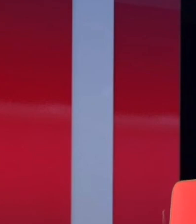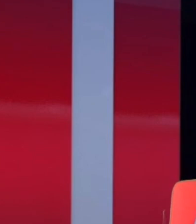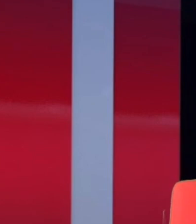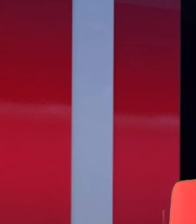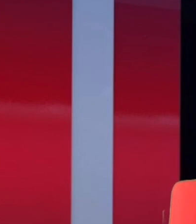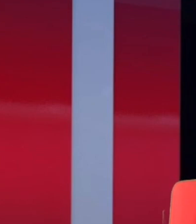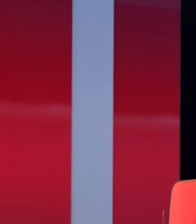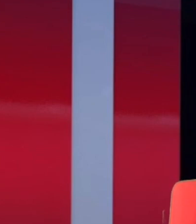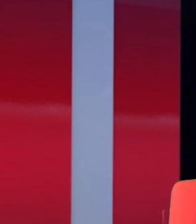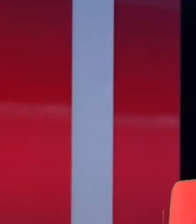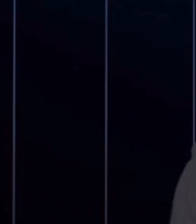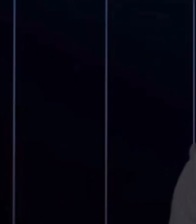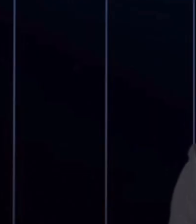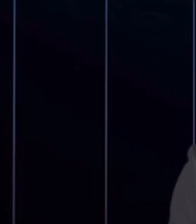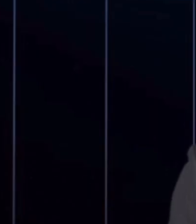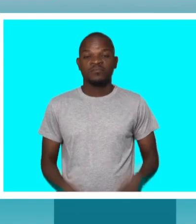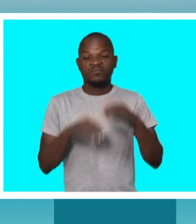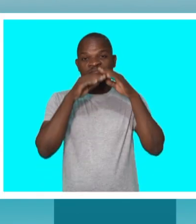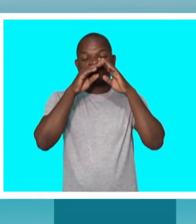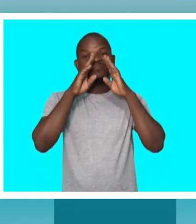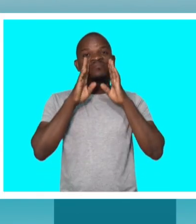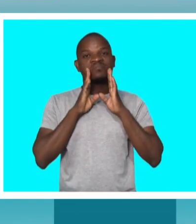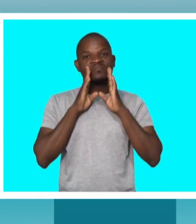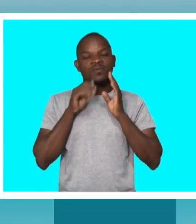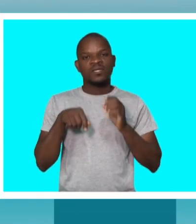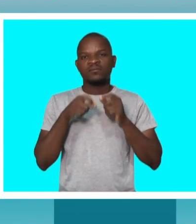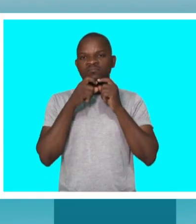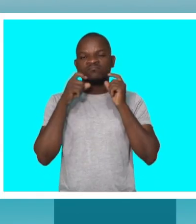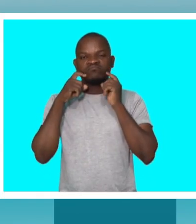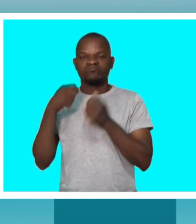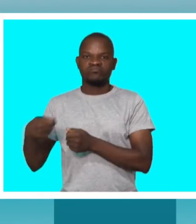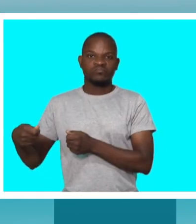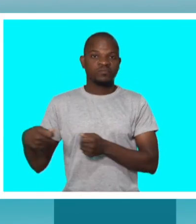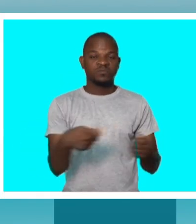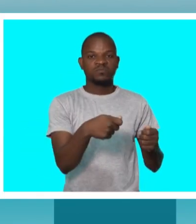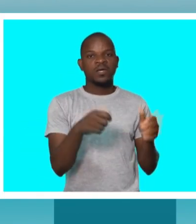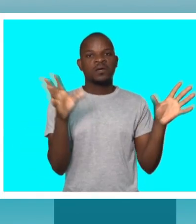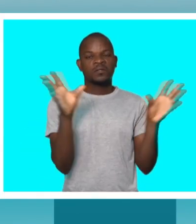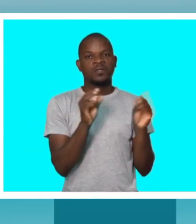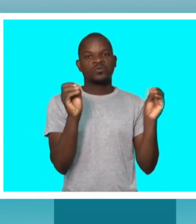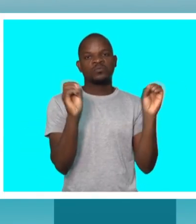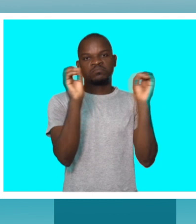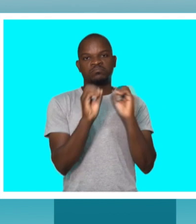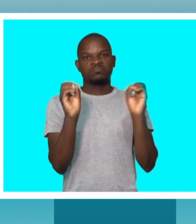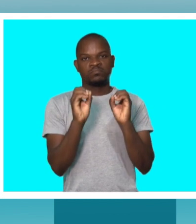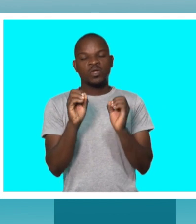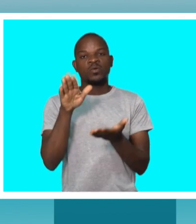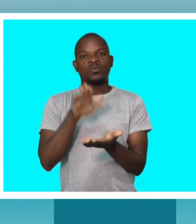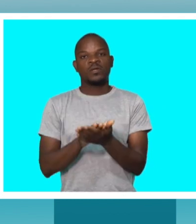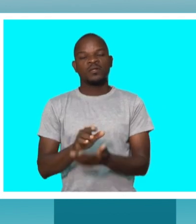dar oportunidade às pessoas com deficiência? Infelizmente, Moçambique ainda não submeteu o seu relatório às Nações